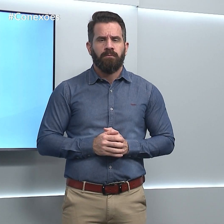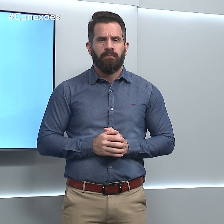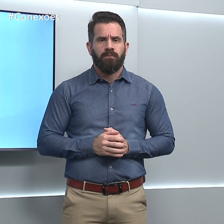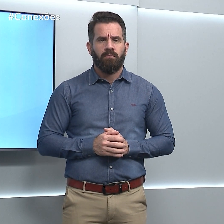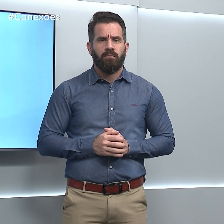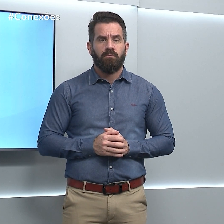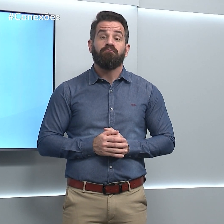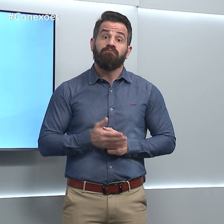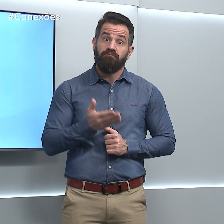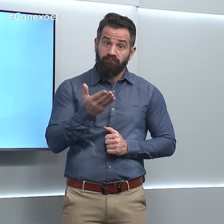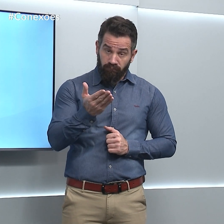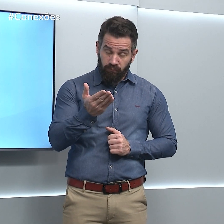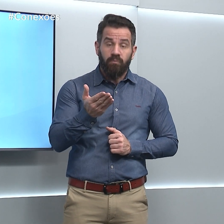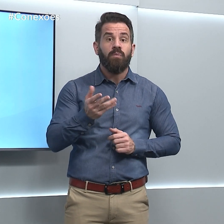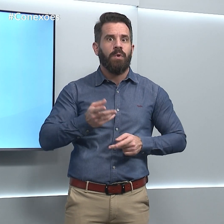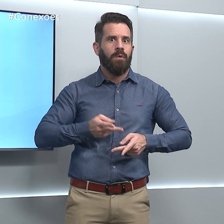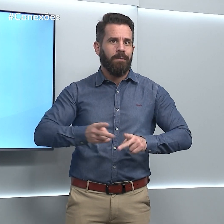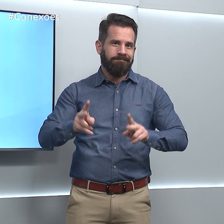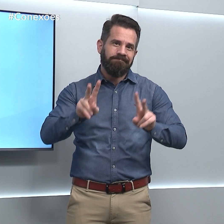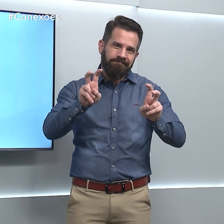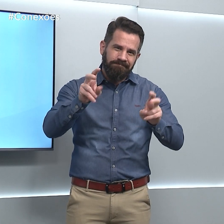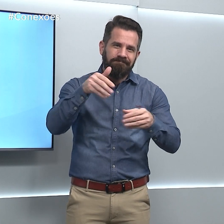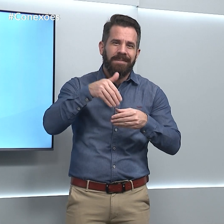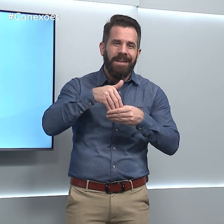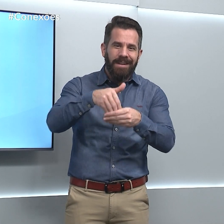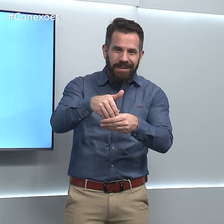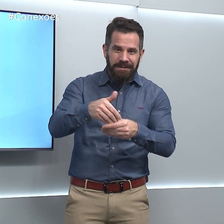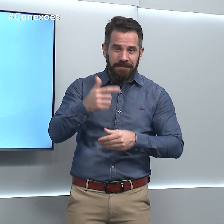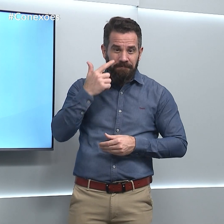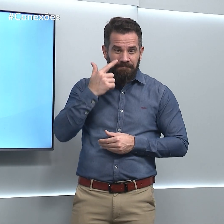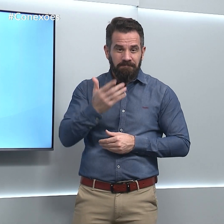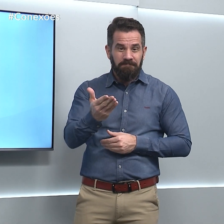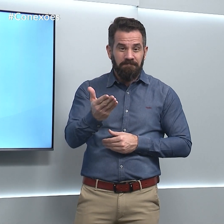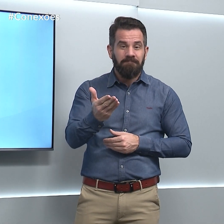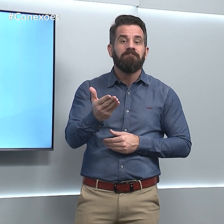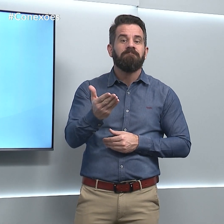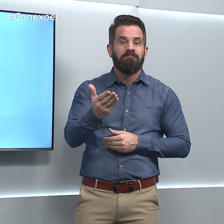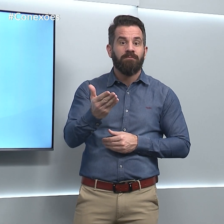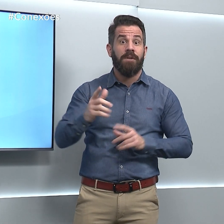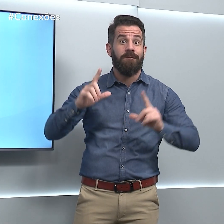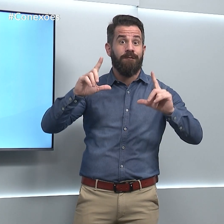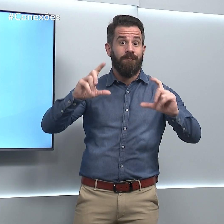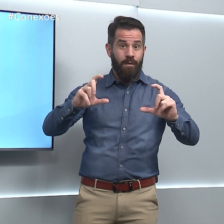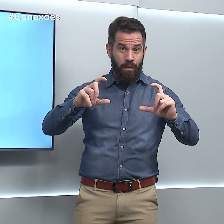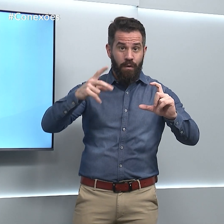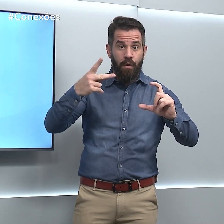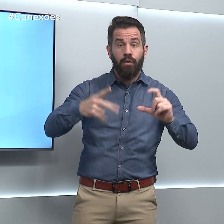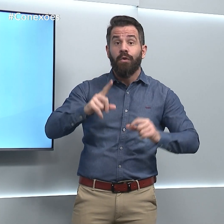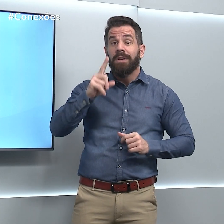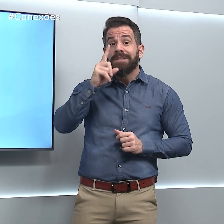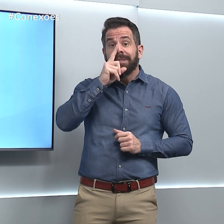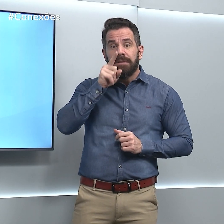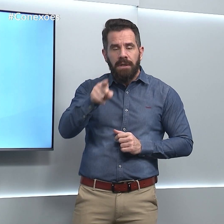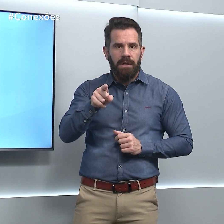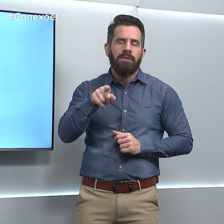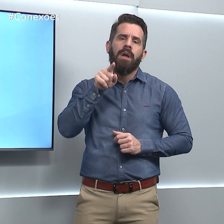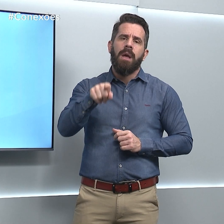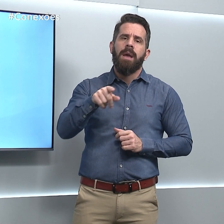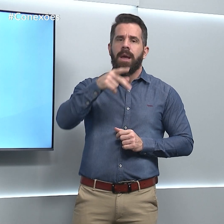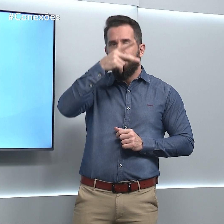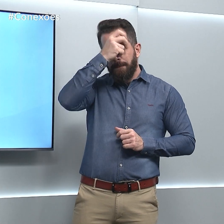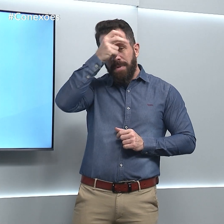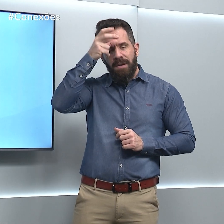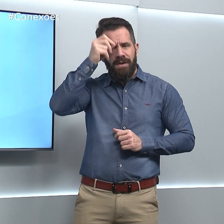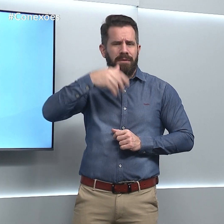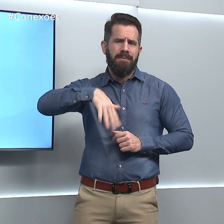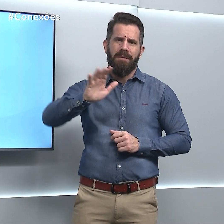E ainda sobre eleições, Sandro Mabel, que você vê aí na foto, do União Brasil, é o prefeito eleito mais rico dentre as